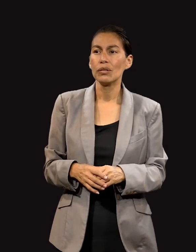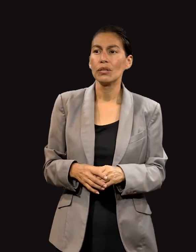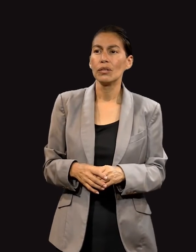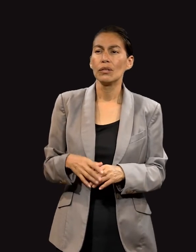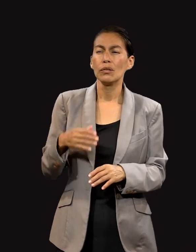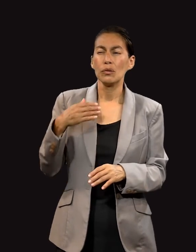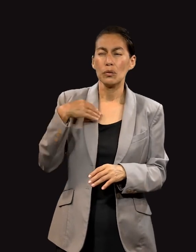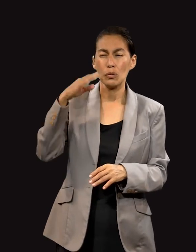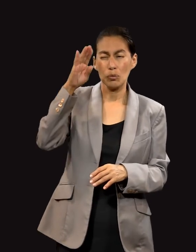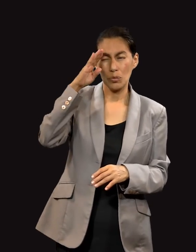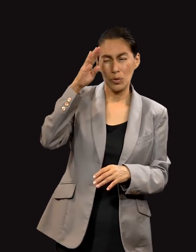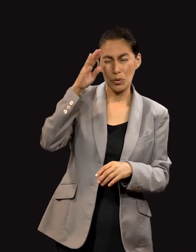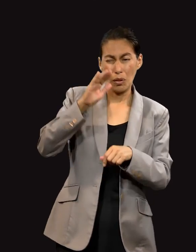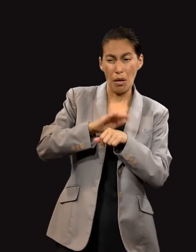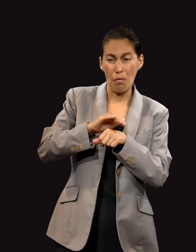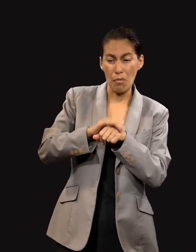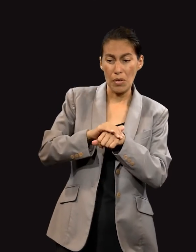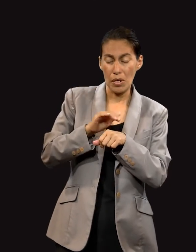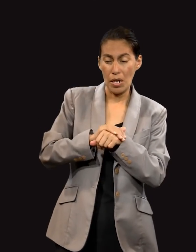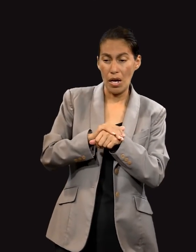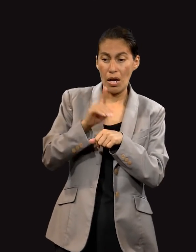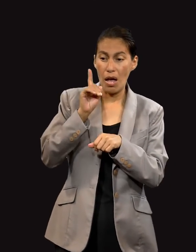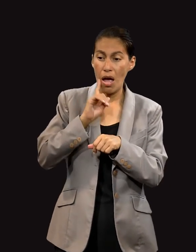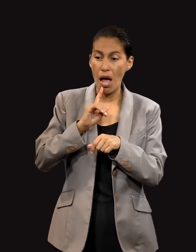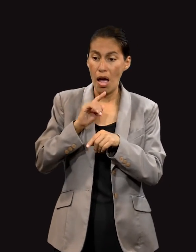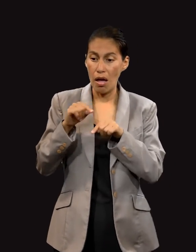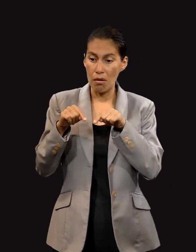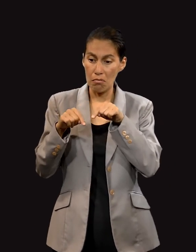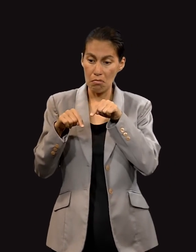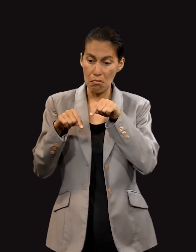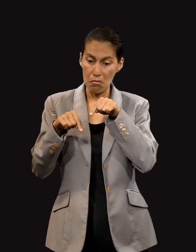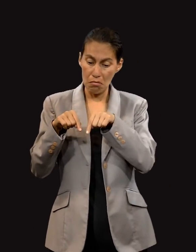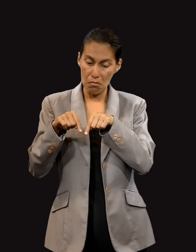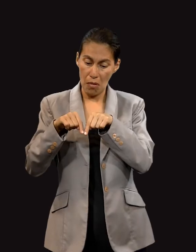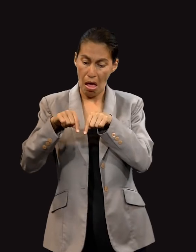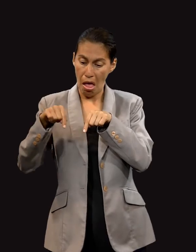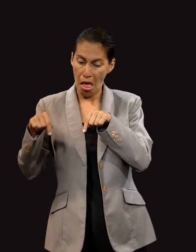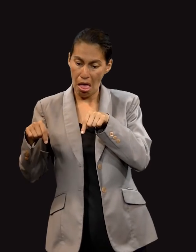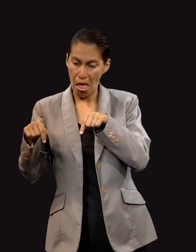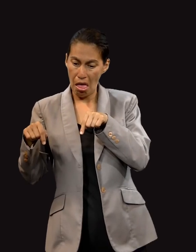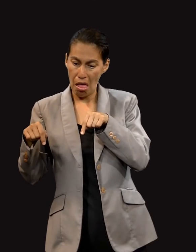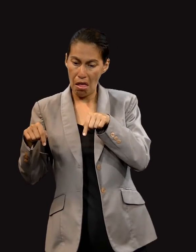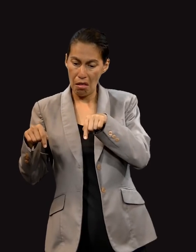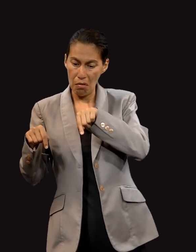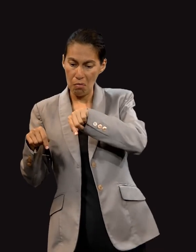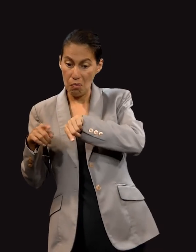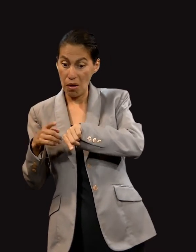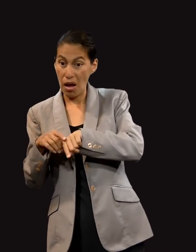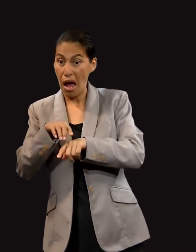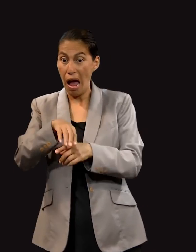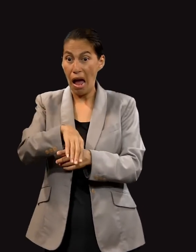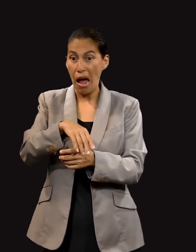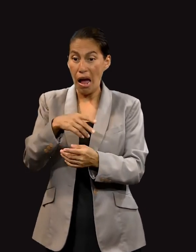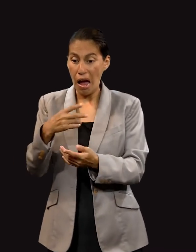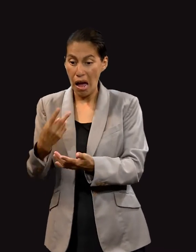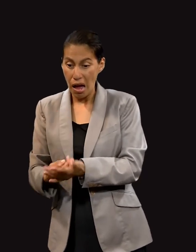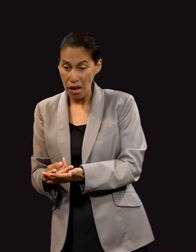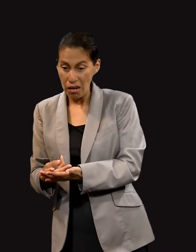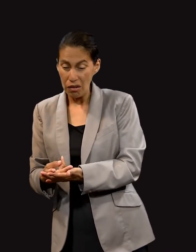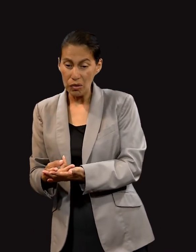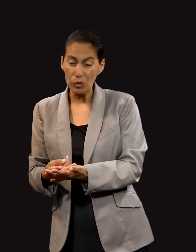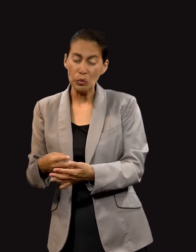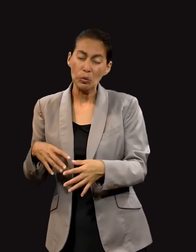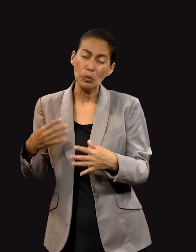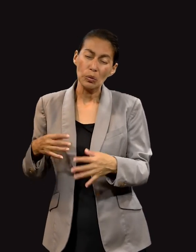cabe, pues, bien, gracias a Dios. Yo digo, si mi amiga no hubiera estado, pues yo me hubiera ido al suelo.